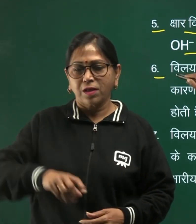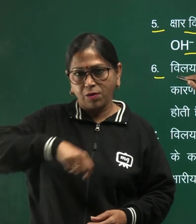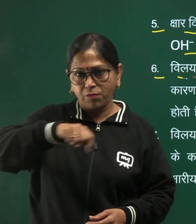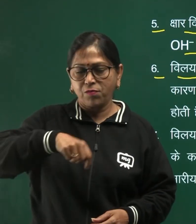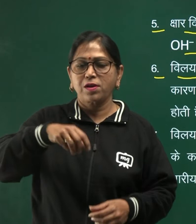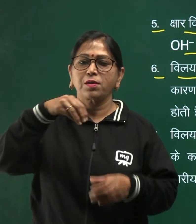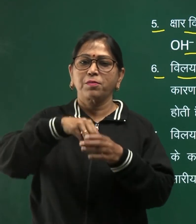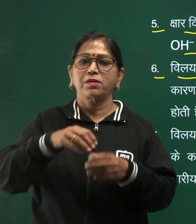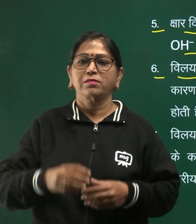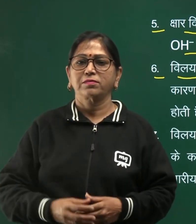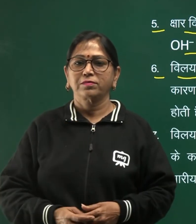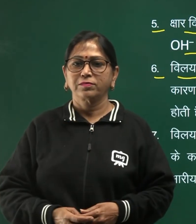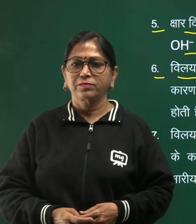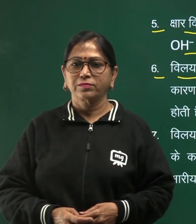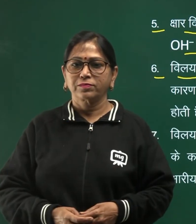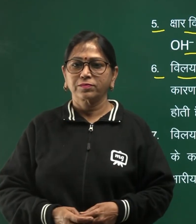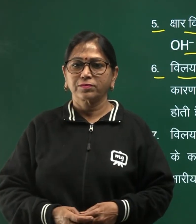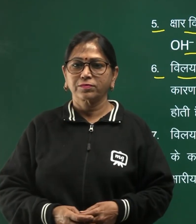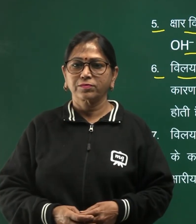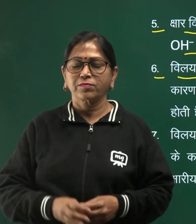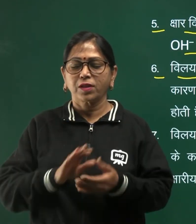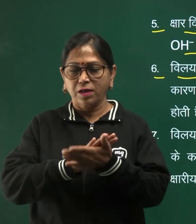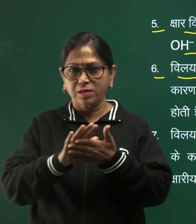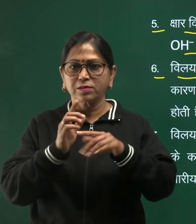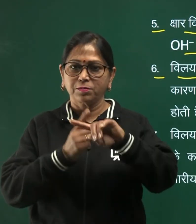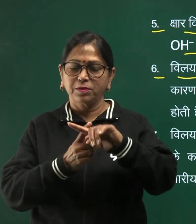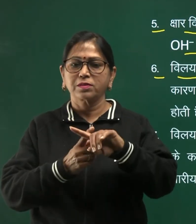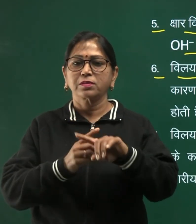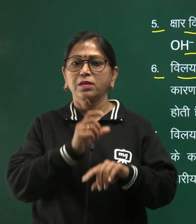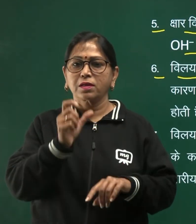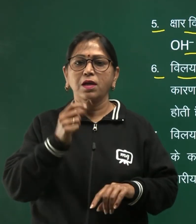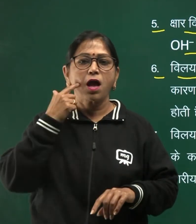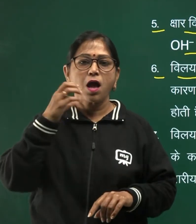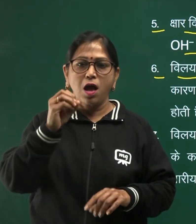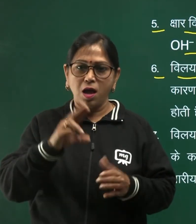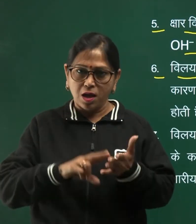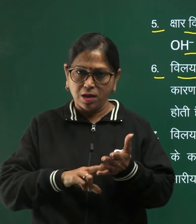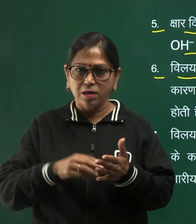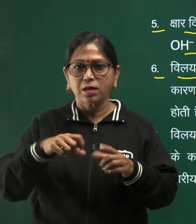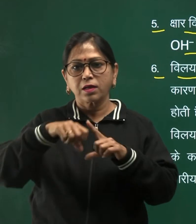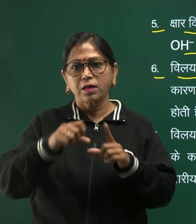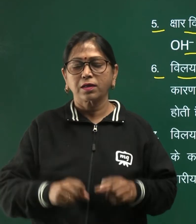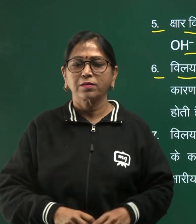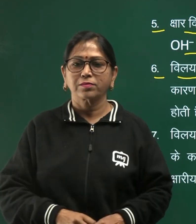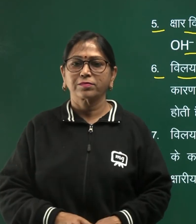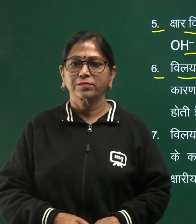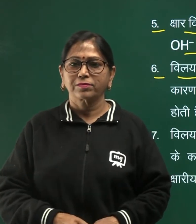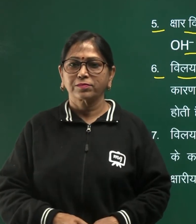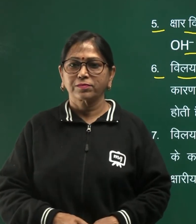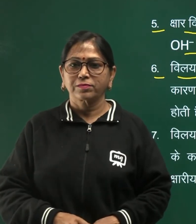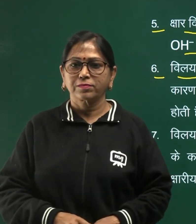नंबर 6 विलन में ह प्लस आयन के